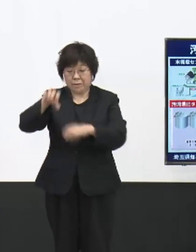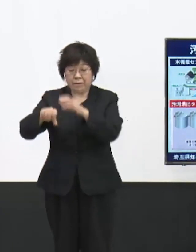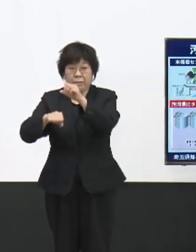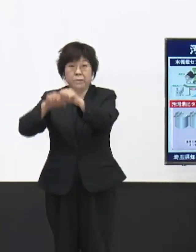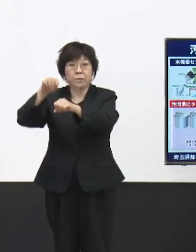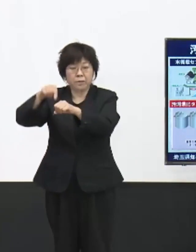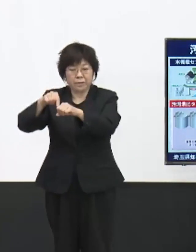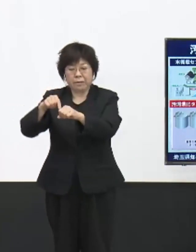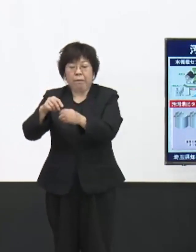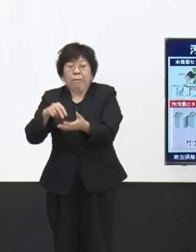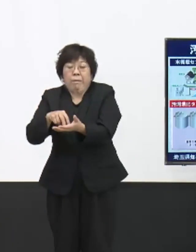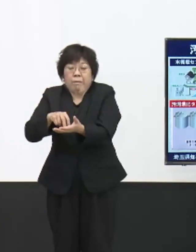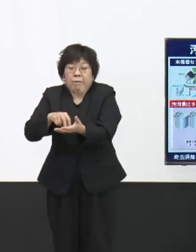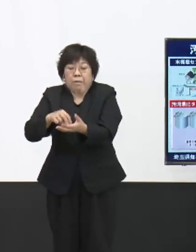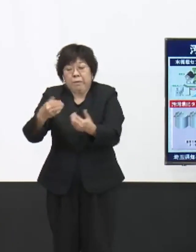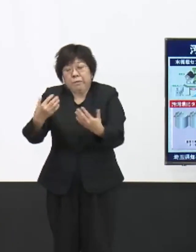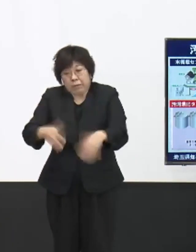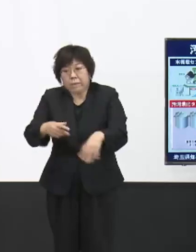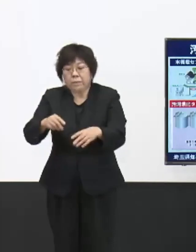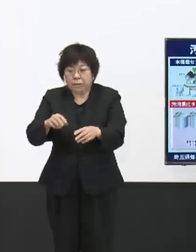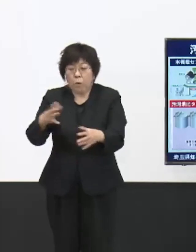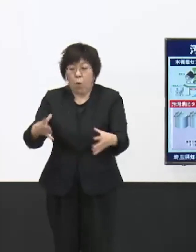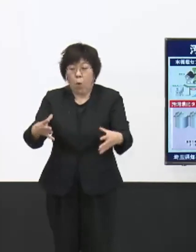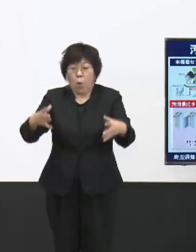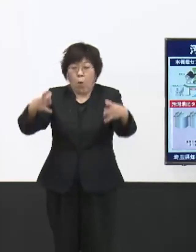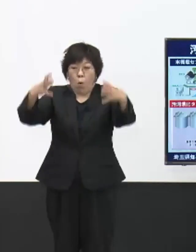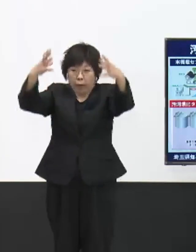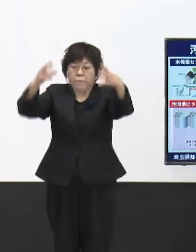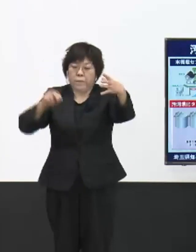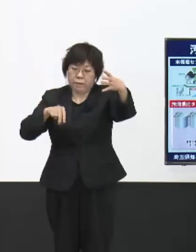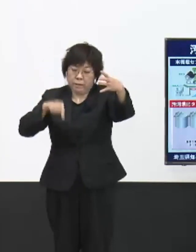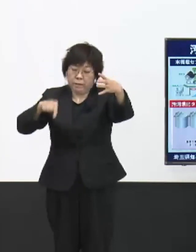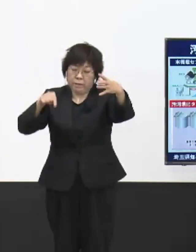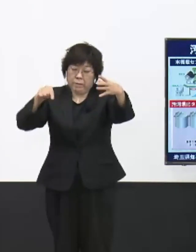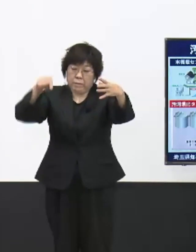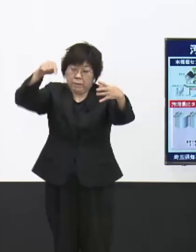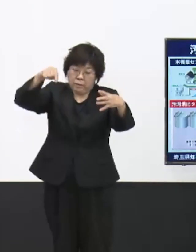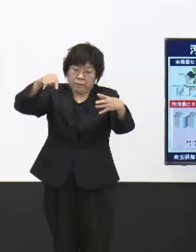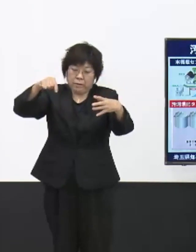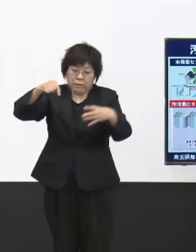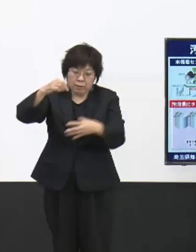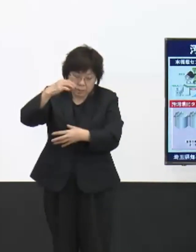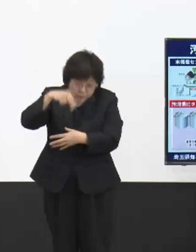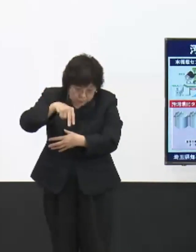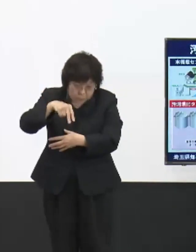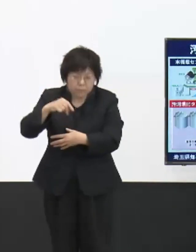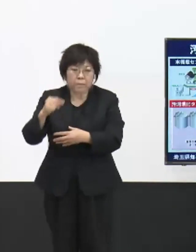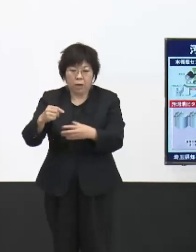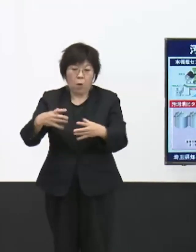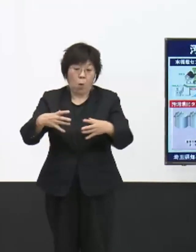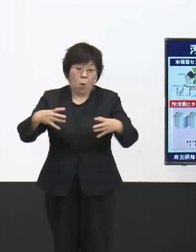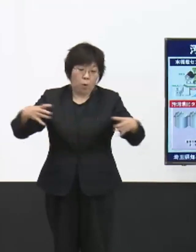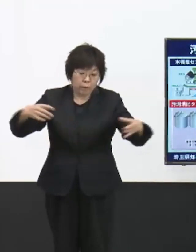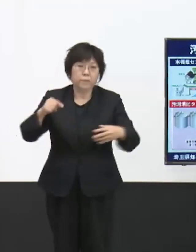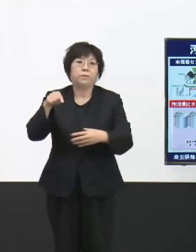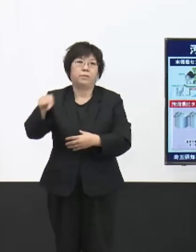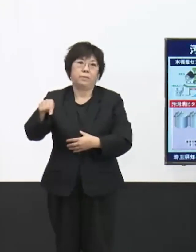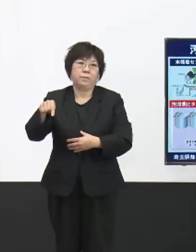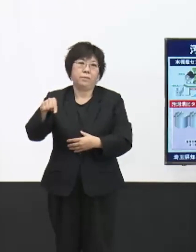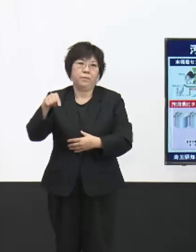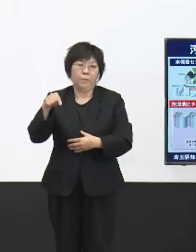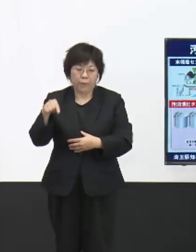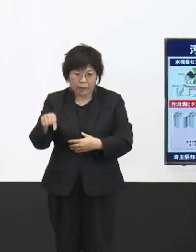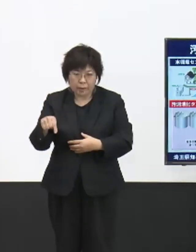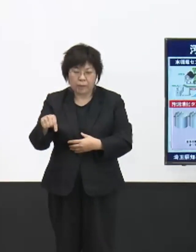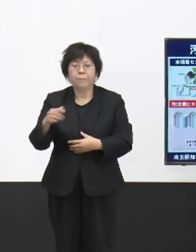までに足がヘロヘロになるほど大きなタンクであります。今回のような下水資源を活用する施設の稼働によって、